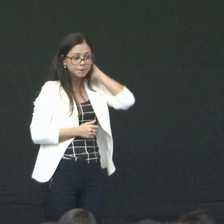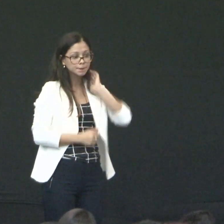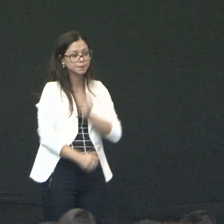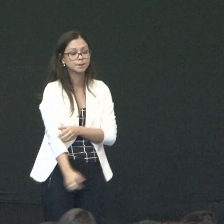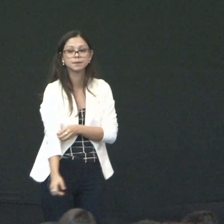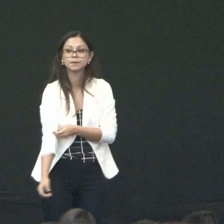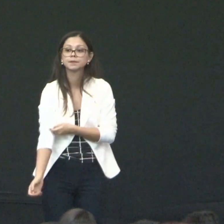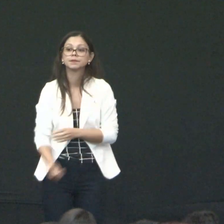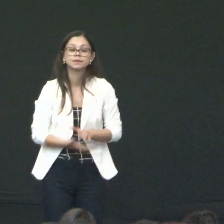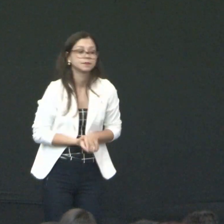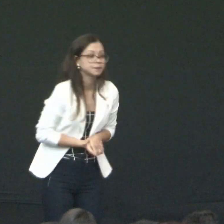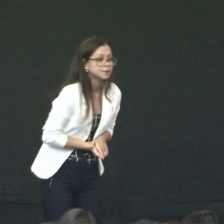O próximo, por favor.